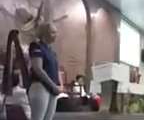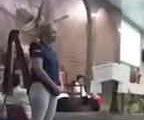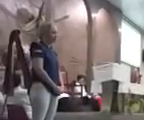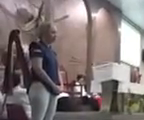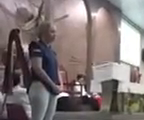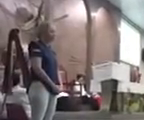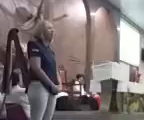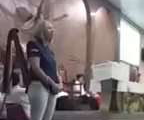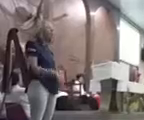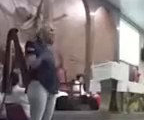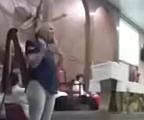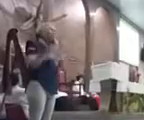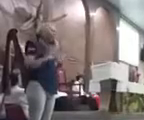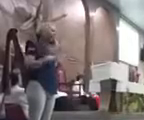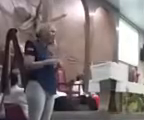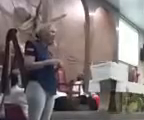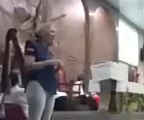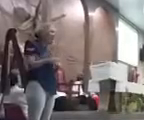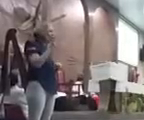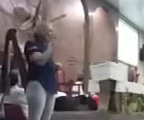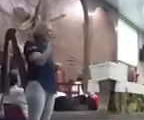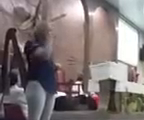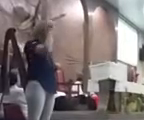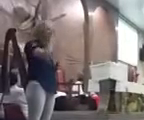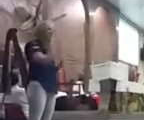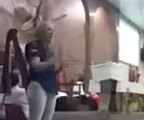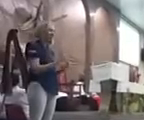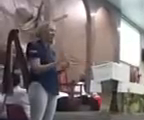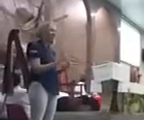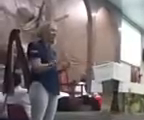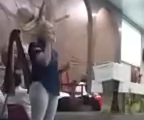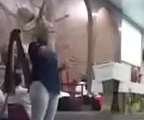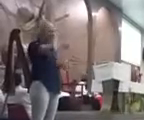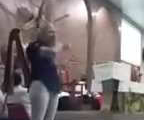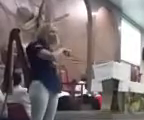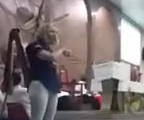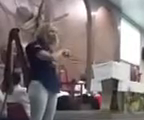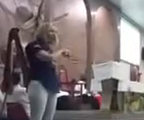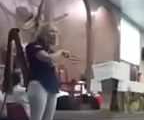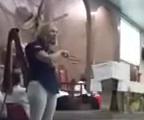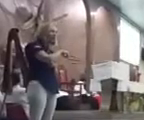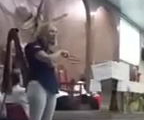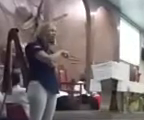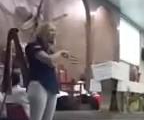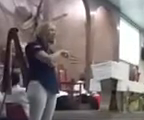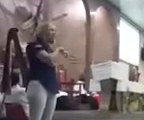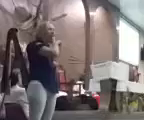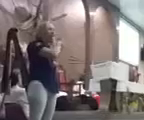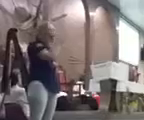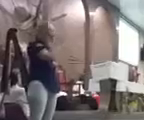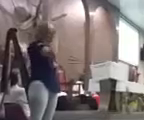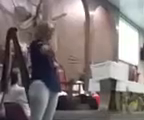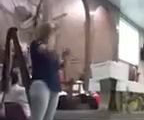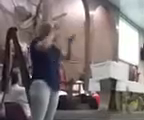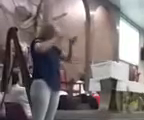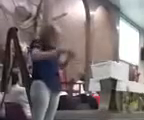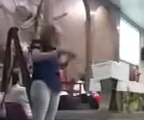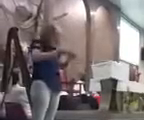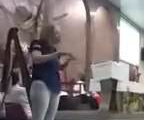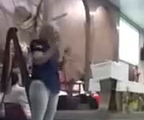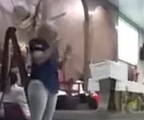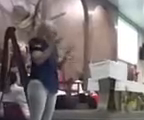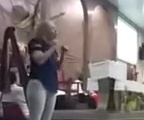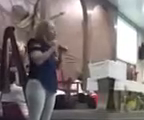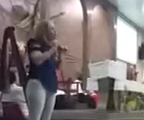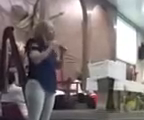É um desafio. Também não sei a fórmula. Também não tenho uma receita pronta de como fazer.